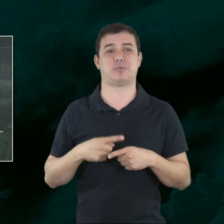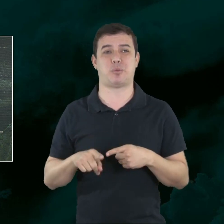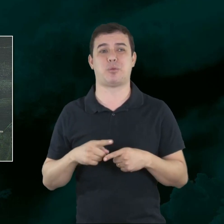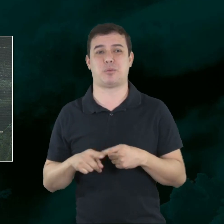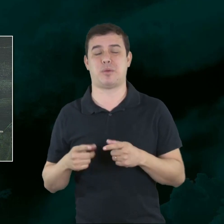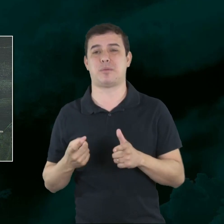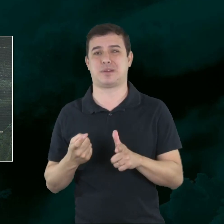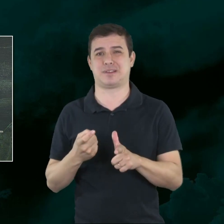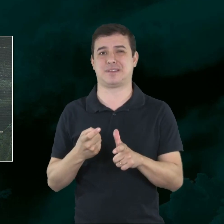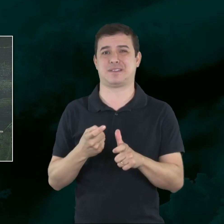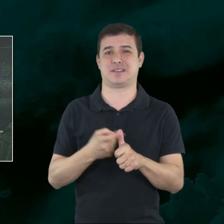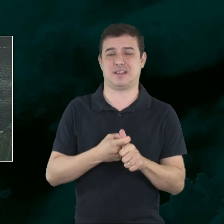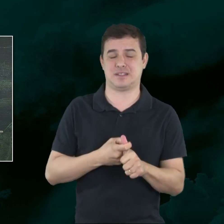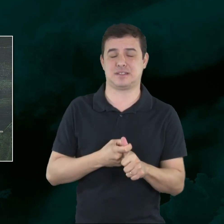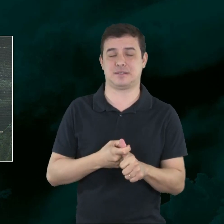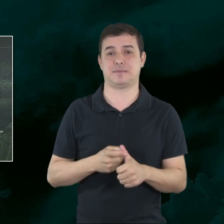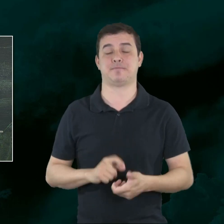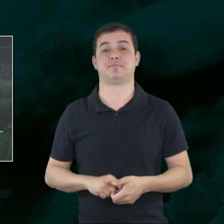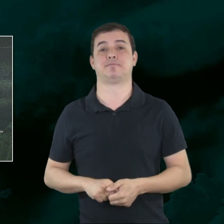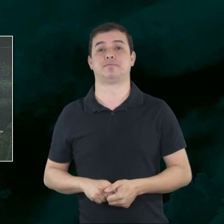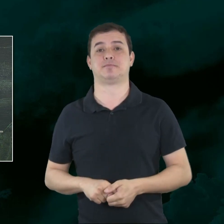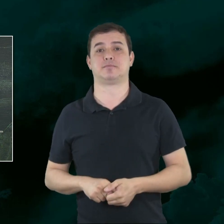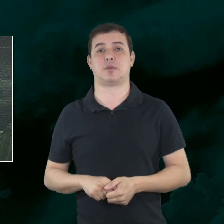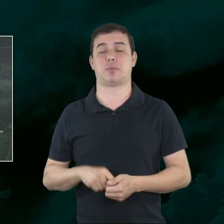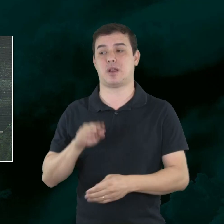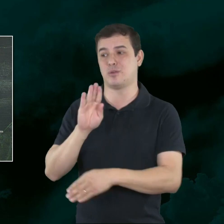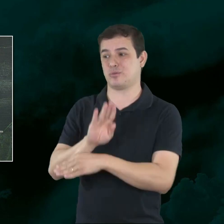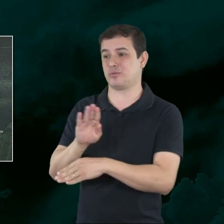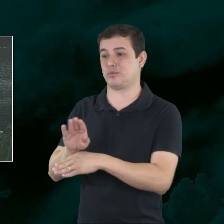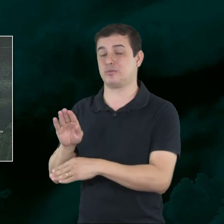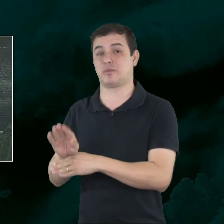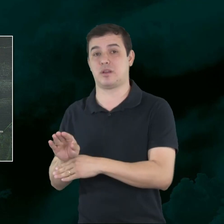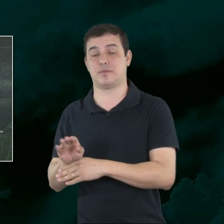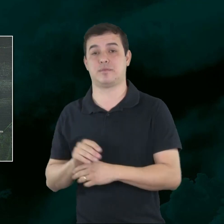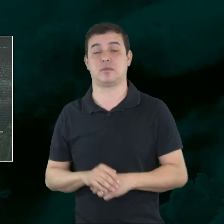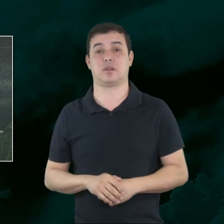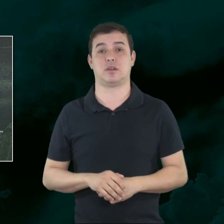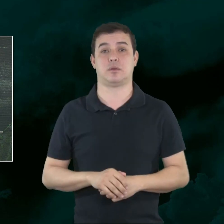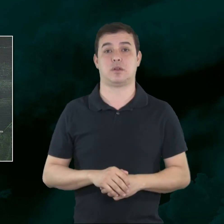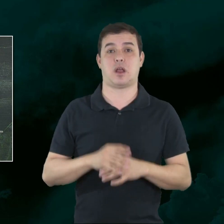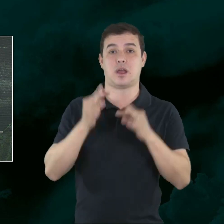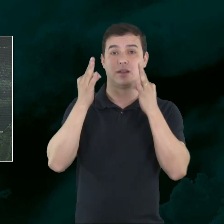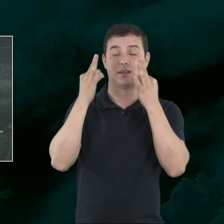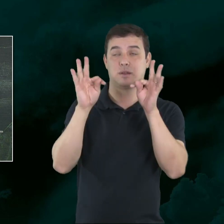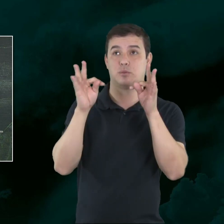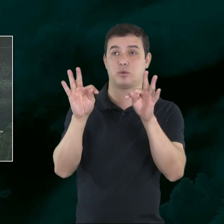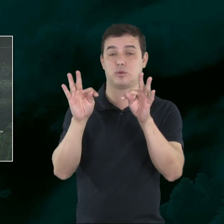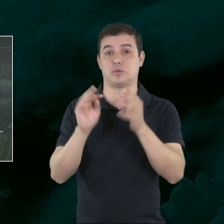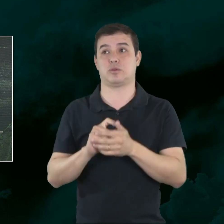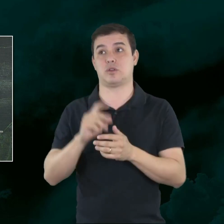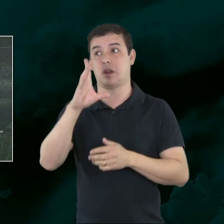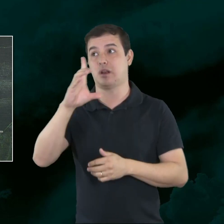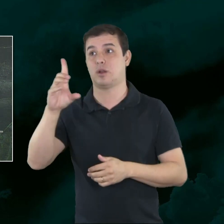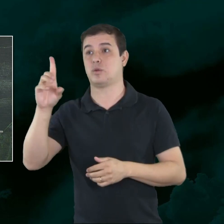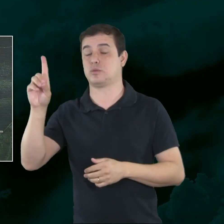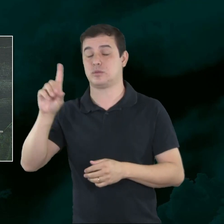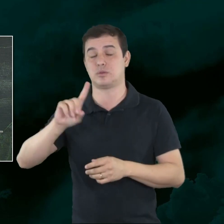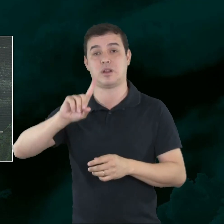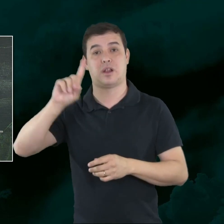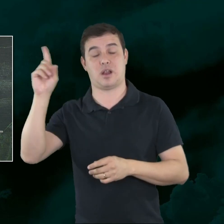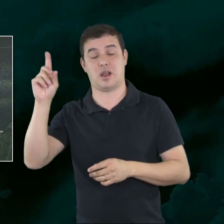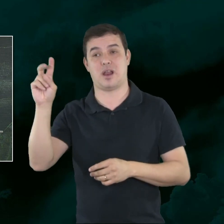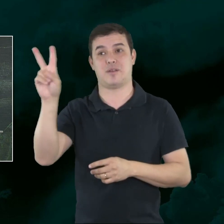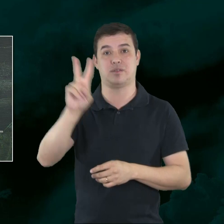precisamos ajudar e sustentar nossos irmãos ali para que o testemunho do Senhor brilhe cada vez mais naquele país. E